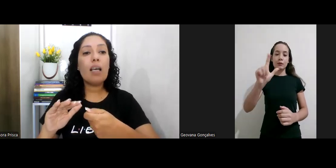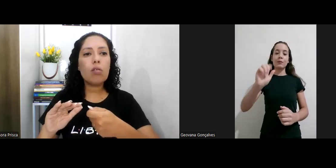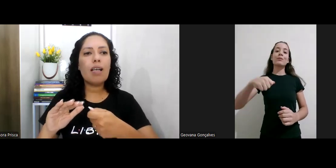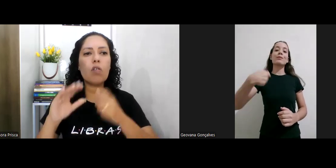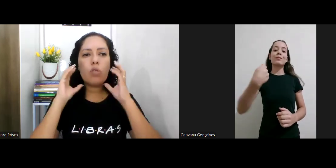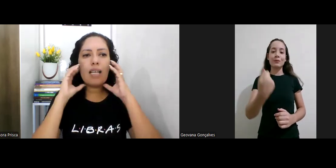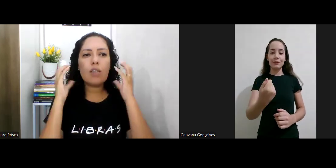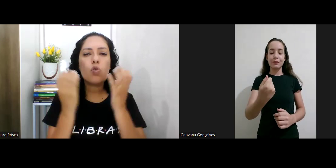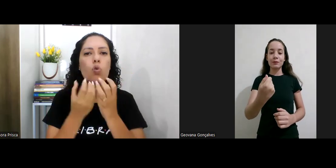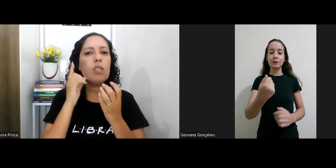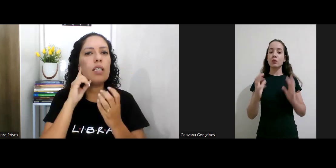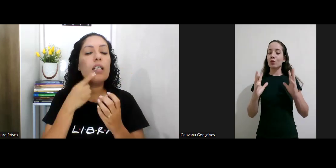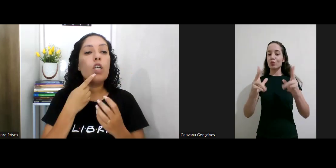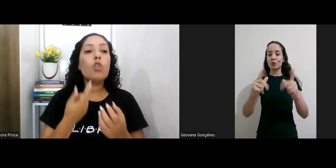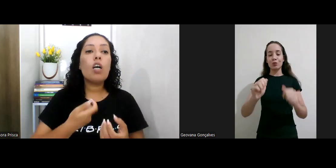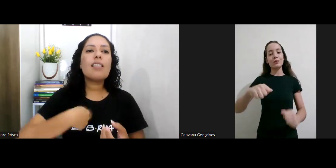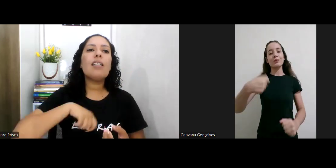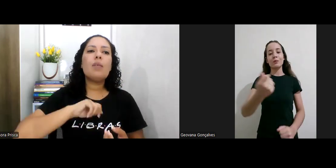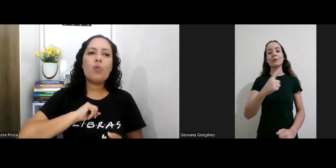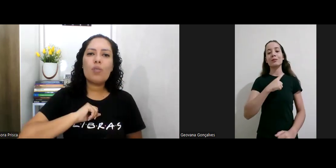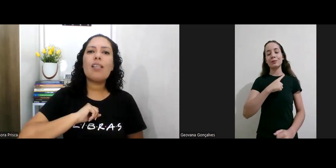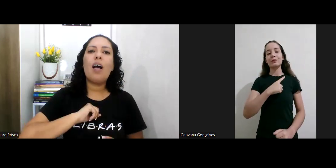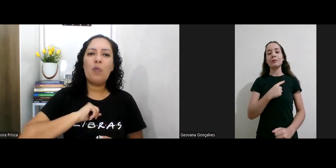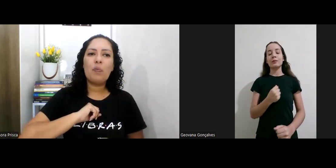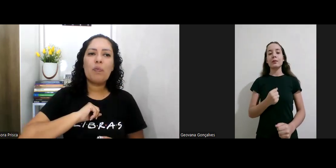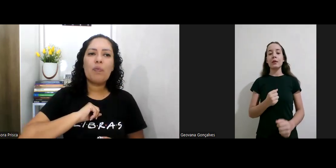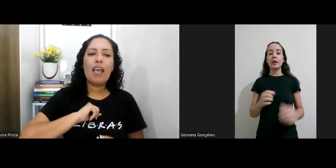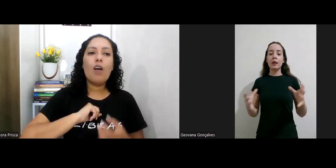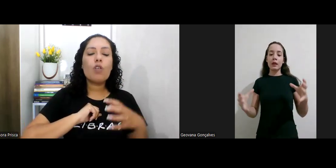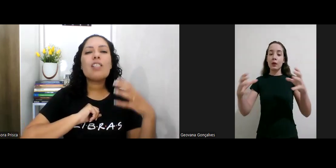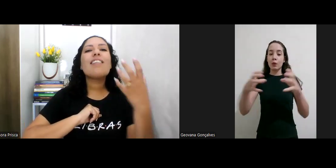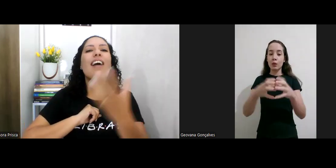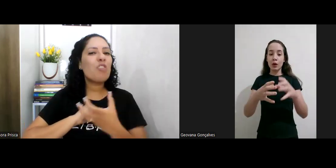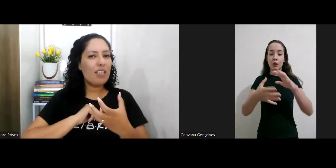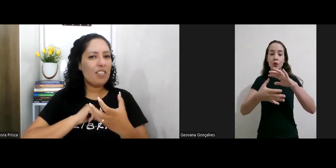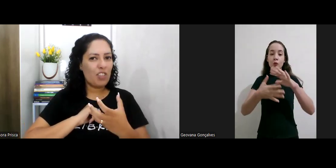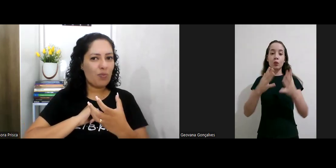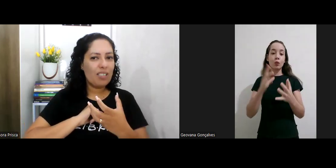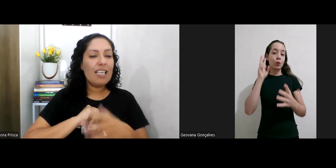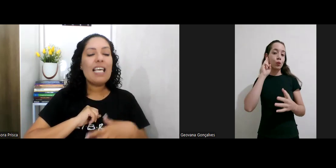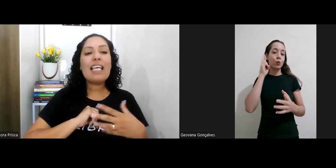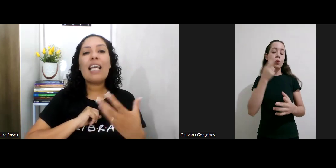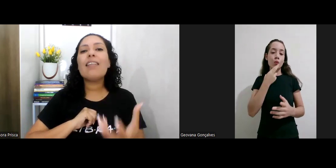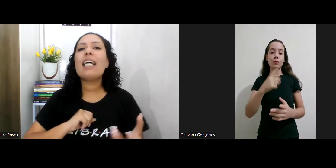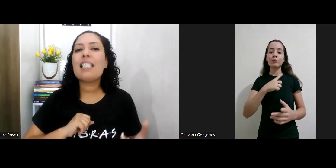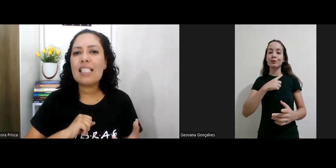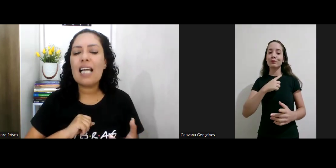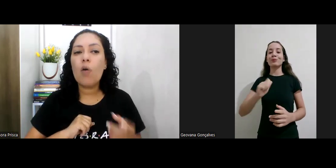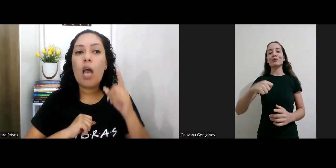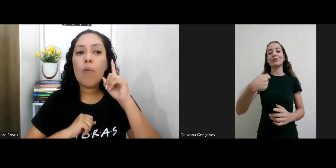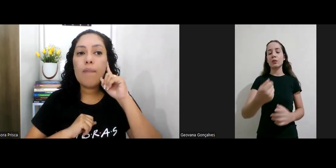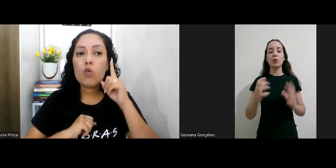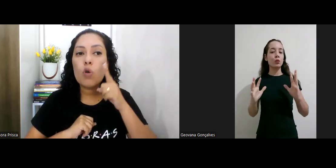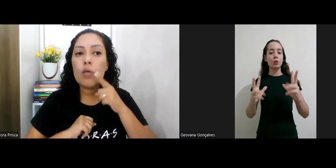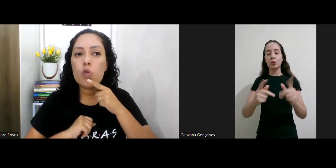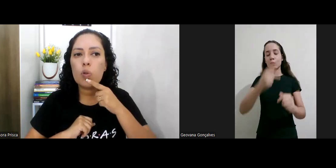Inclusive, dentro da comunidade surda, nós ganhamos um sinal. É o nosso sinal de batismo. E quem dá esse sinal?